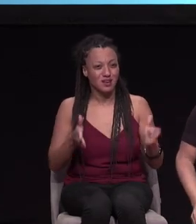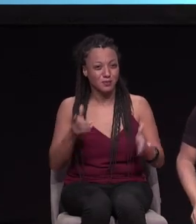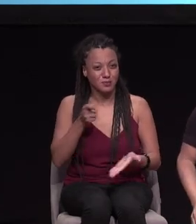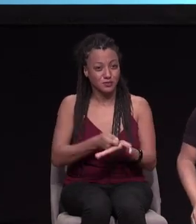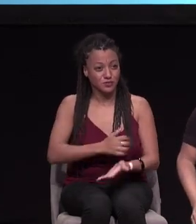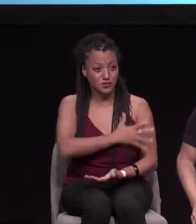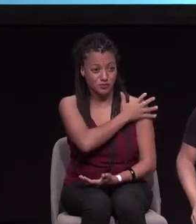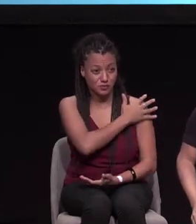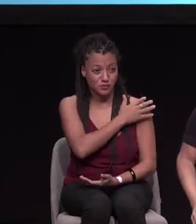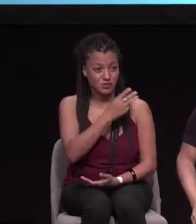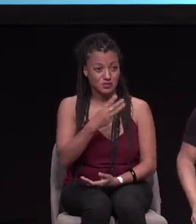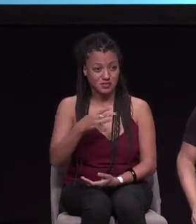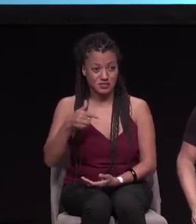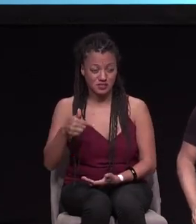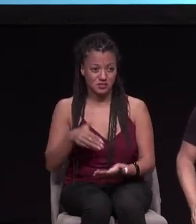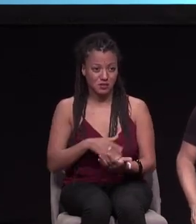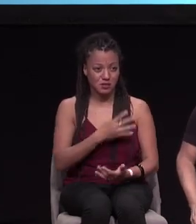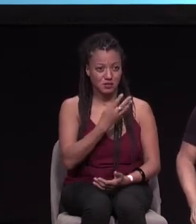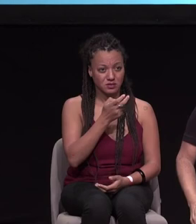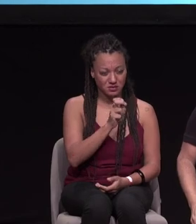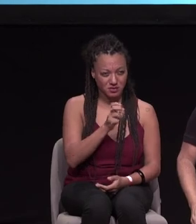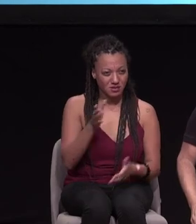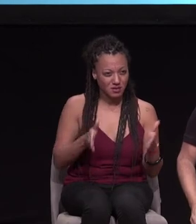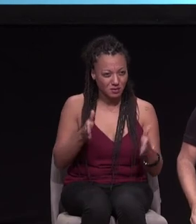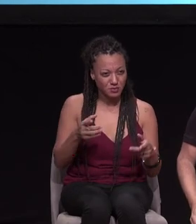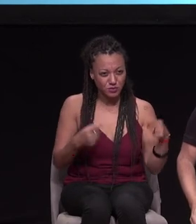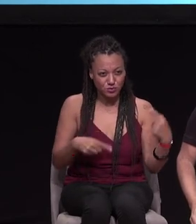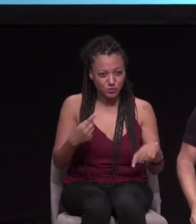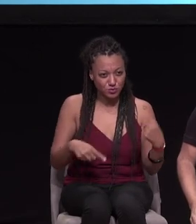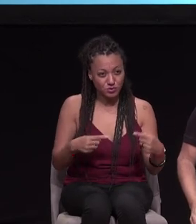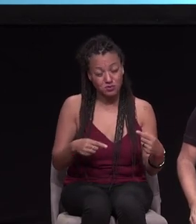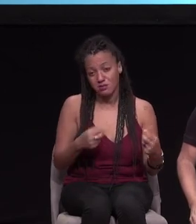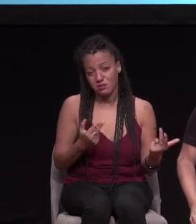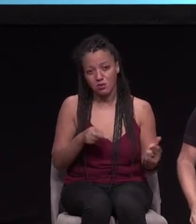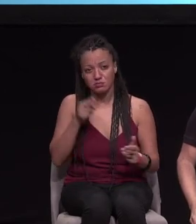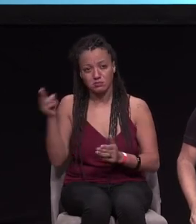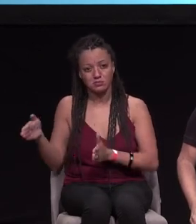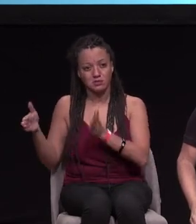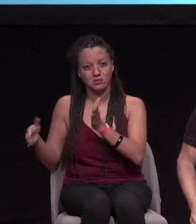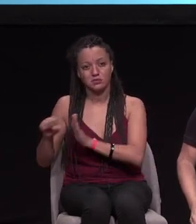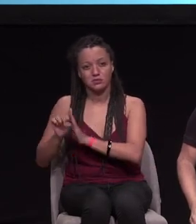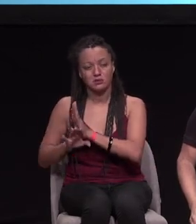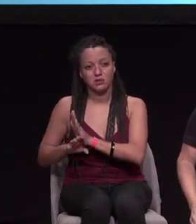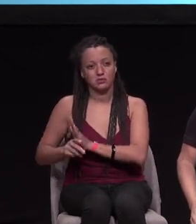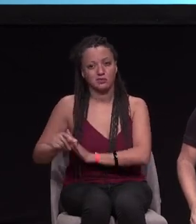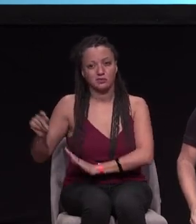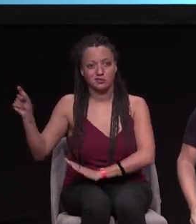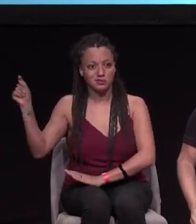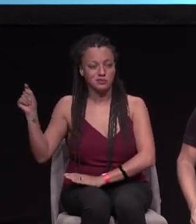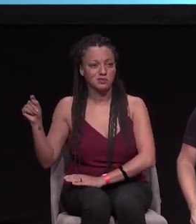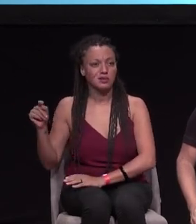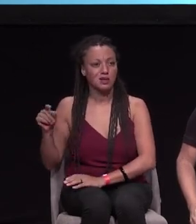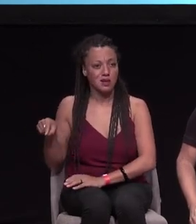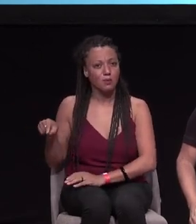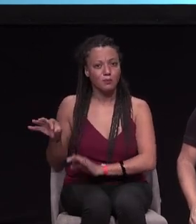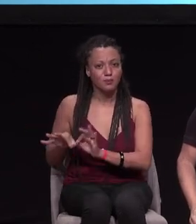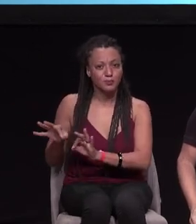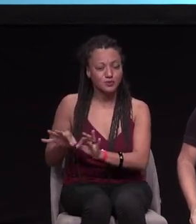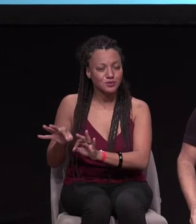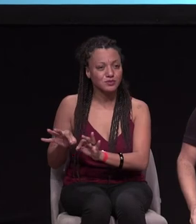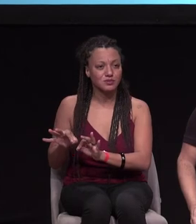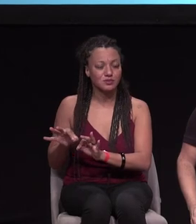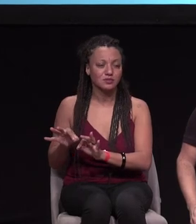esquece que 37 45 quando a gente está discutindo essa reinvenção de si lugar é um está num processo de tutorial e que com